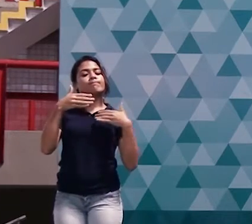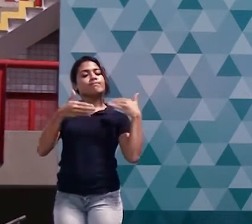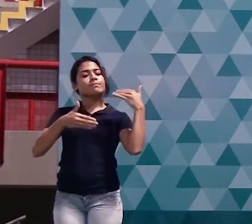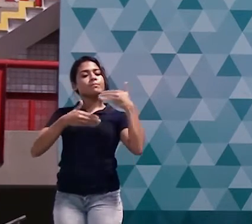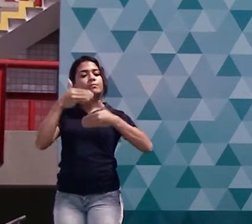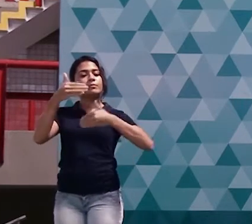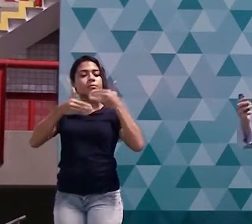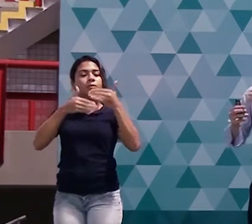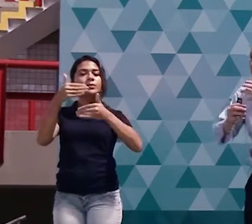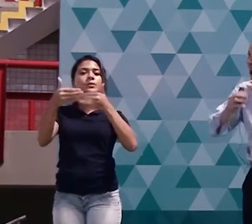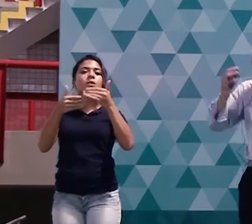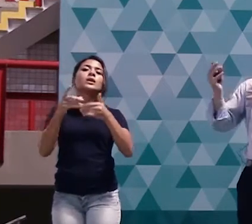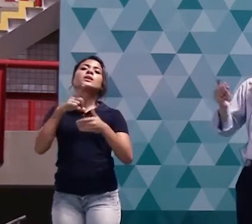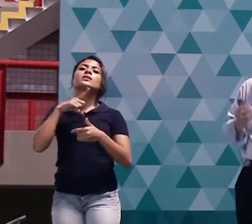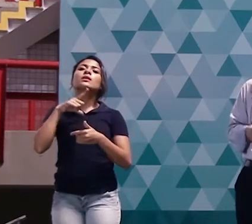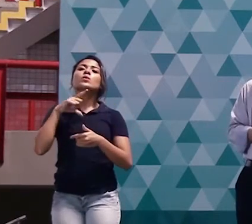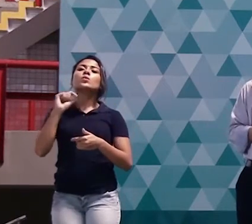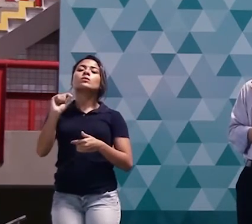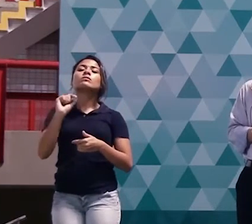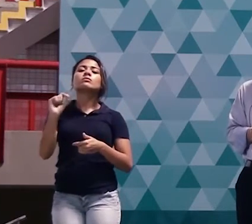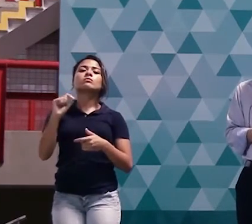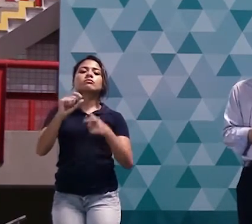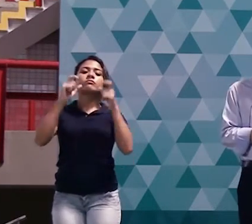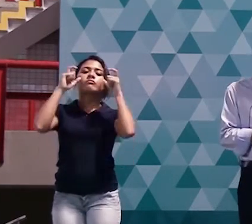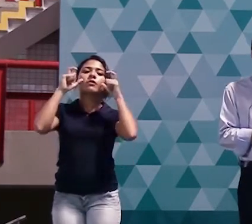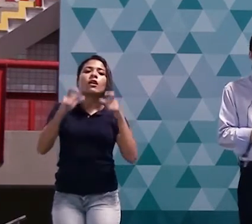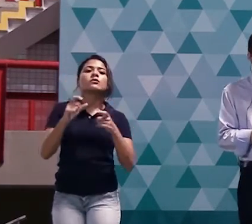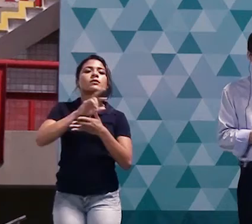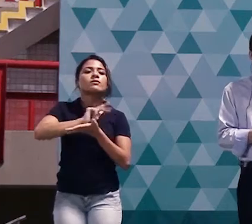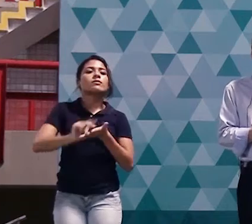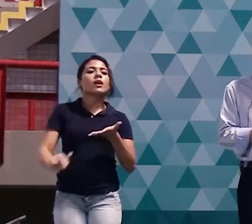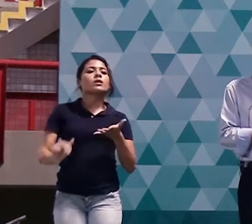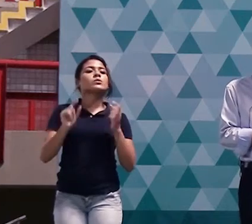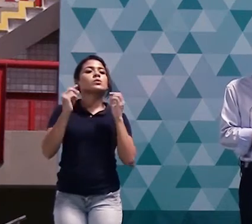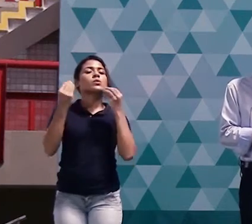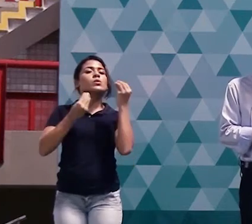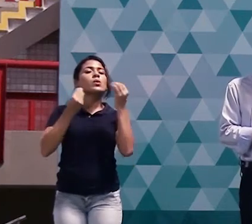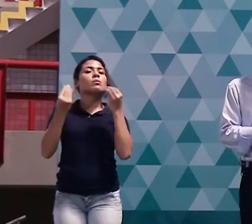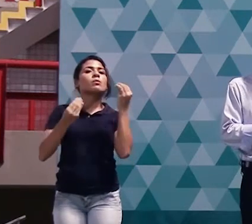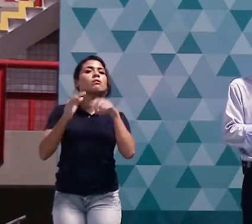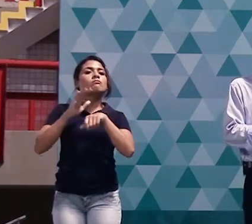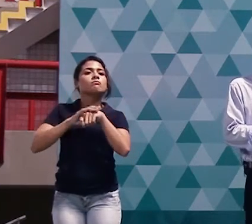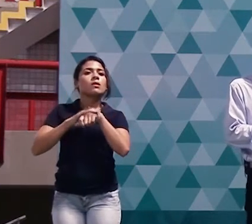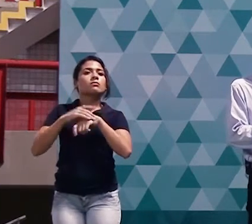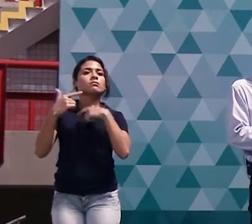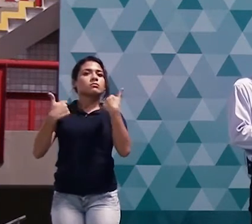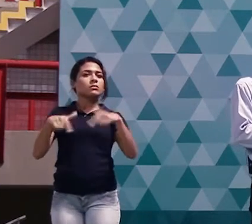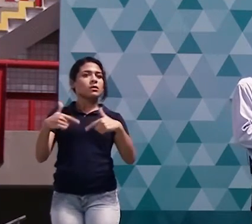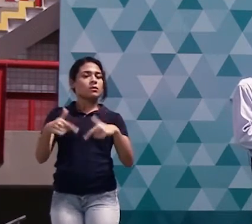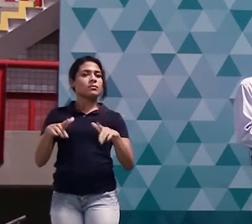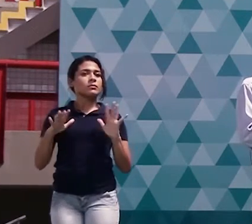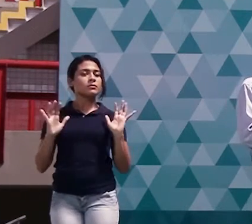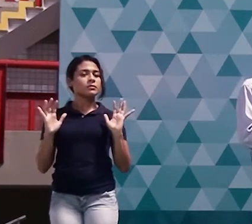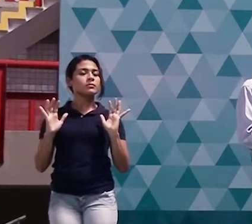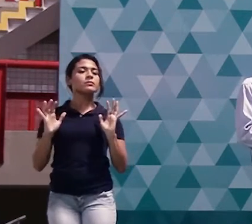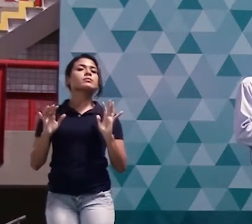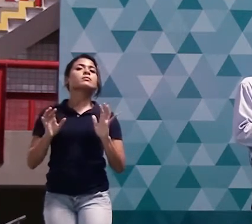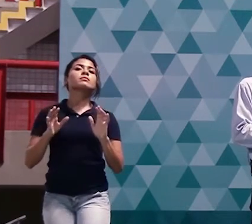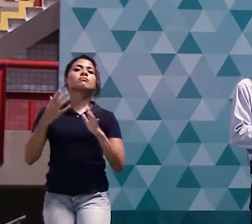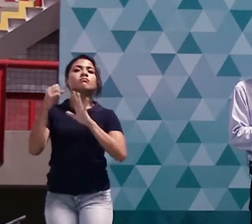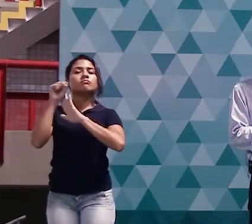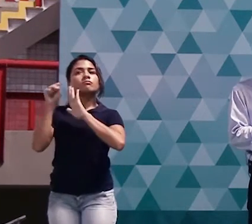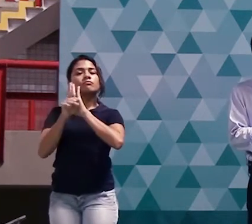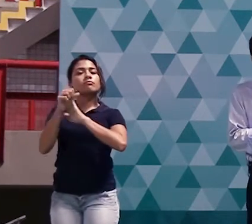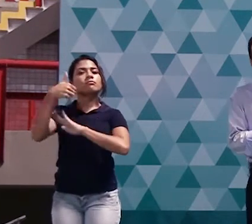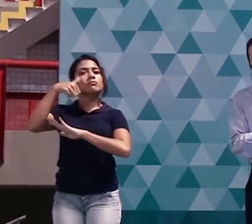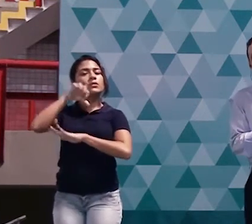processo havia vários interesses na questão da mão de obra. Então, dentro do século XIX, vai